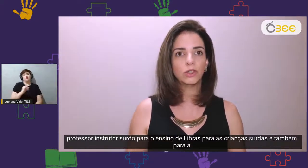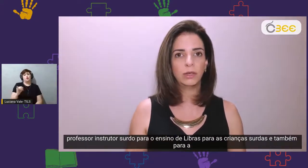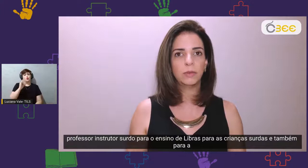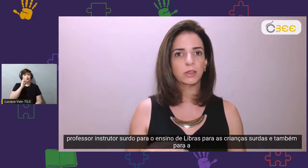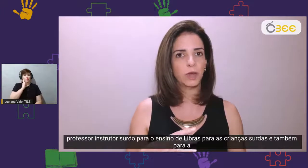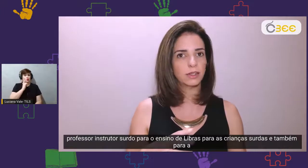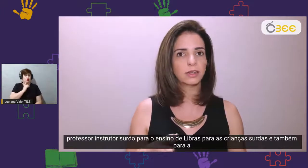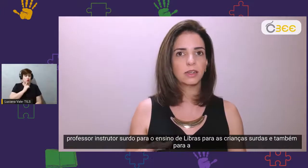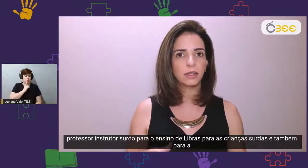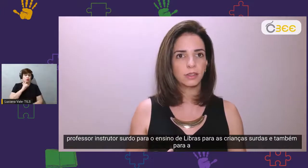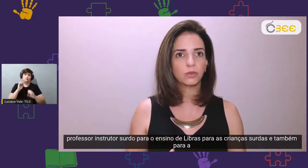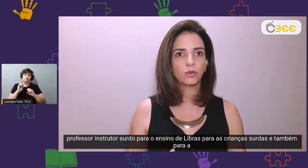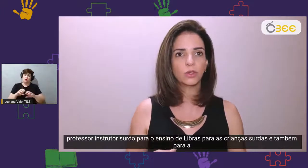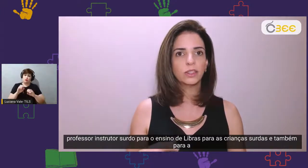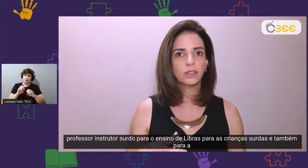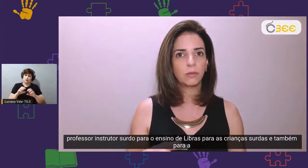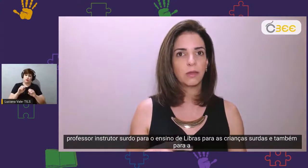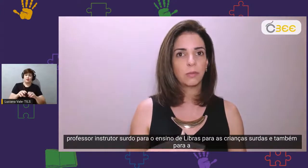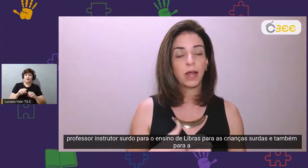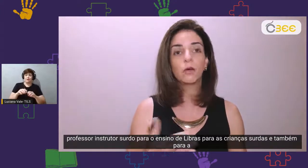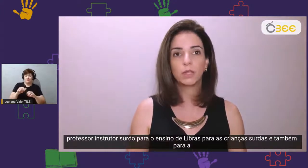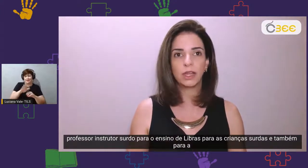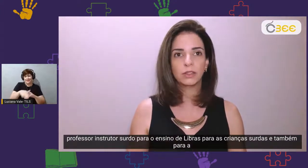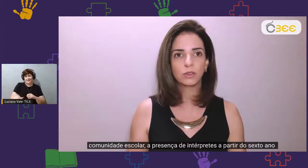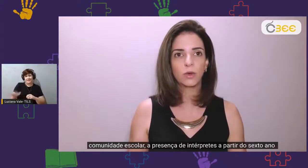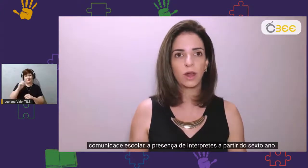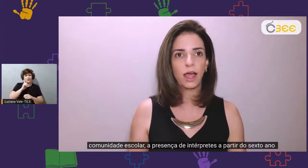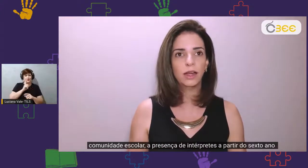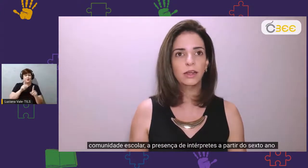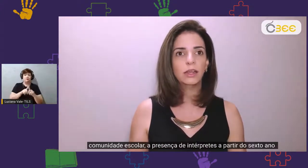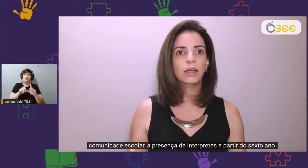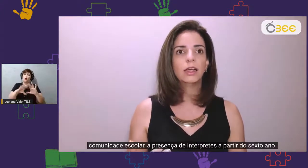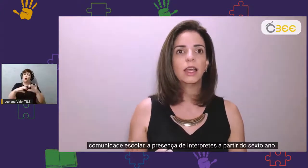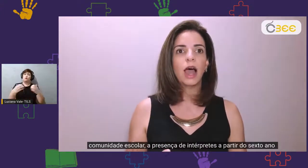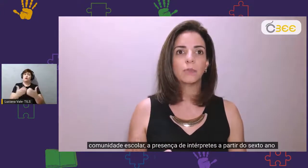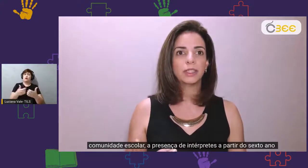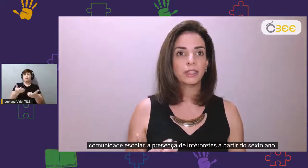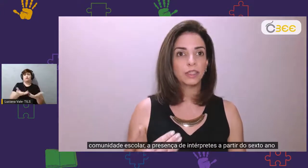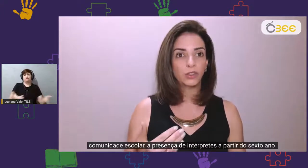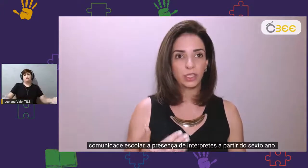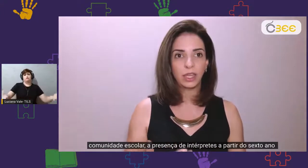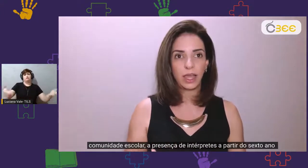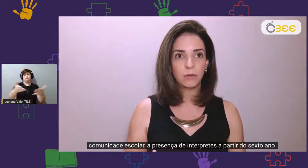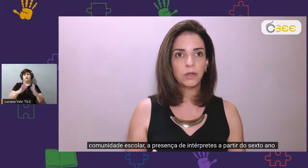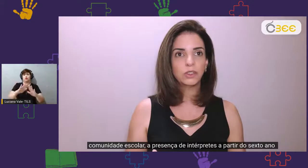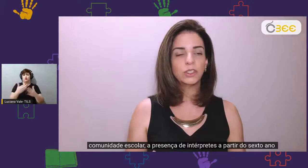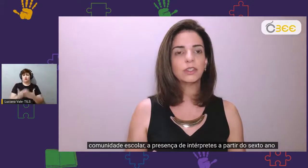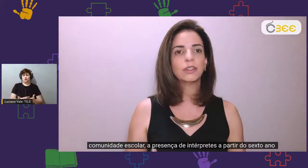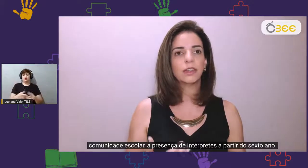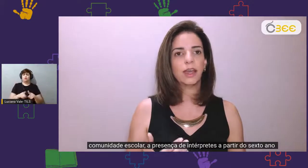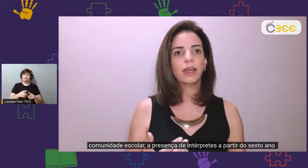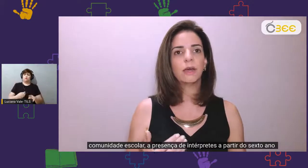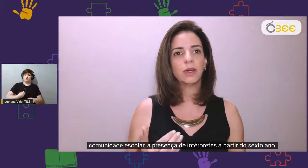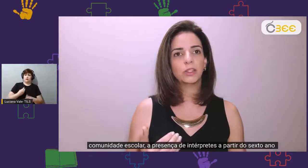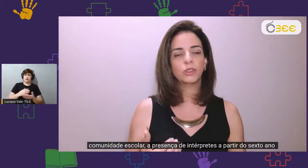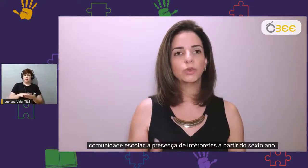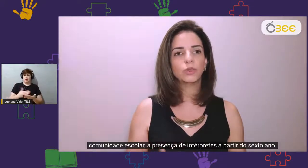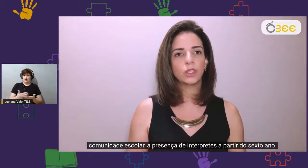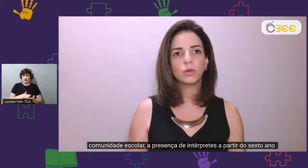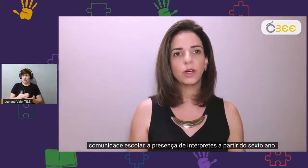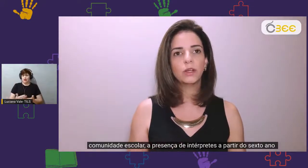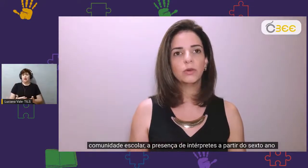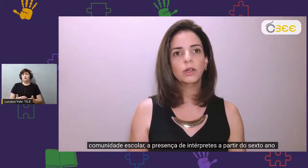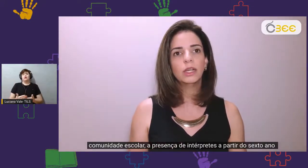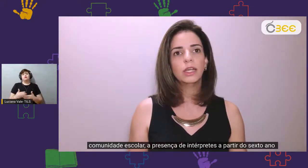o ensino de Libras para as crianças surdas e também para a comunidade escolar, a presença de intérpretes, né, a partir